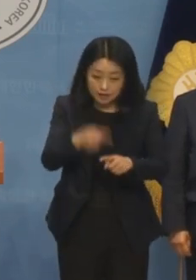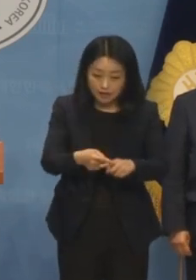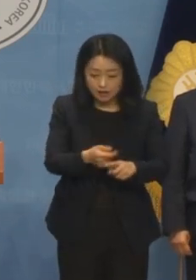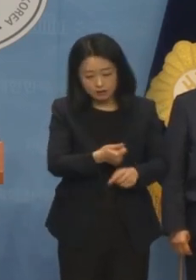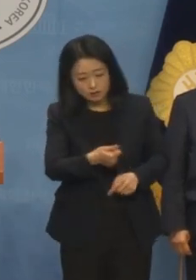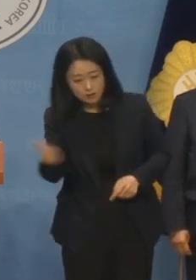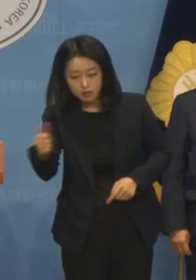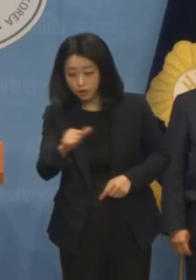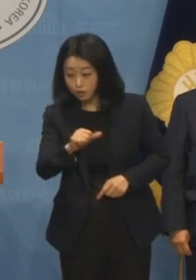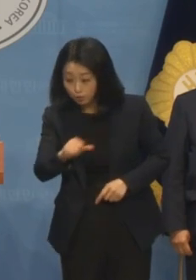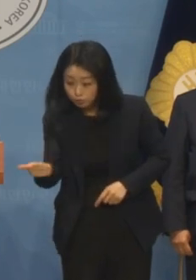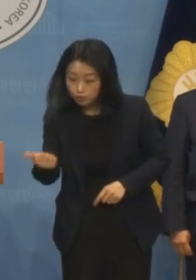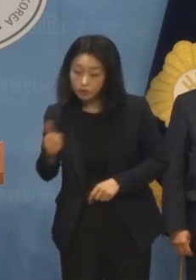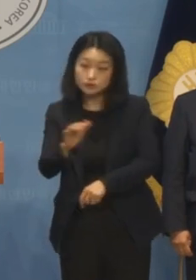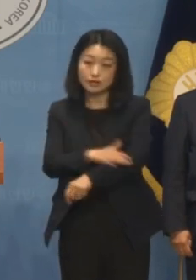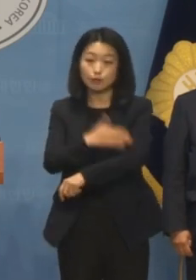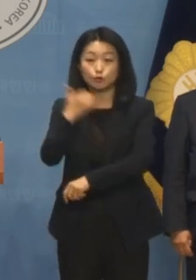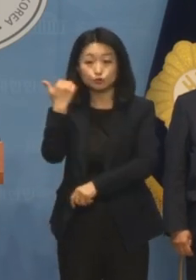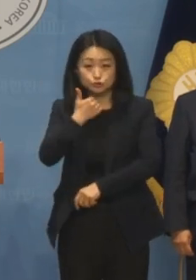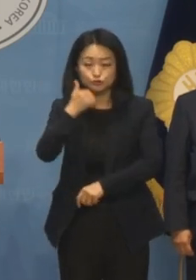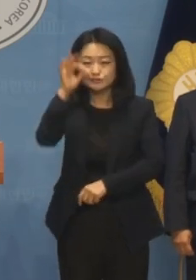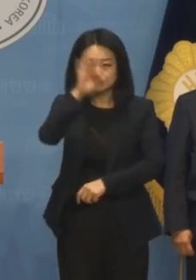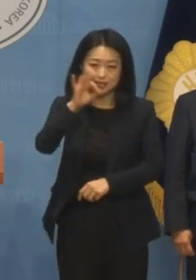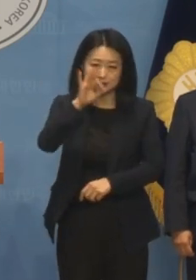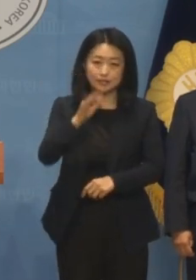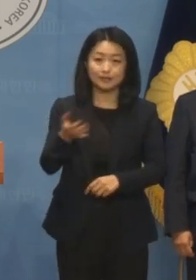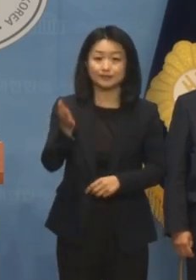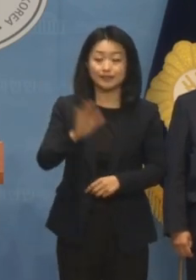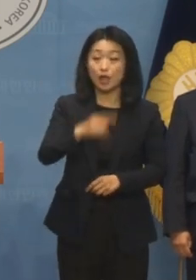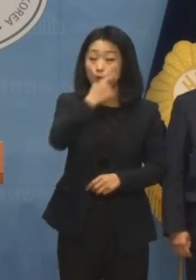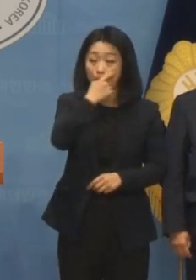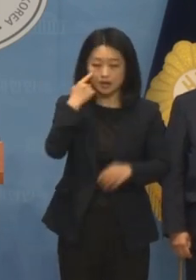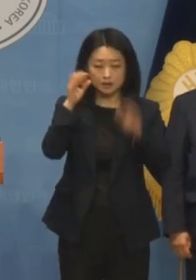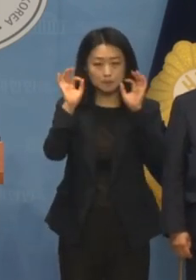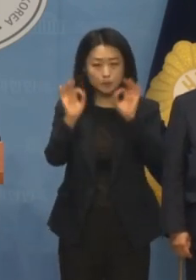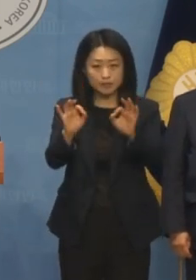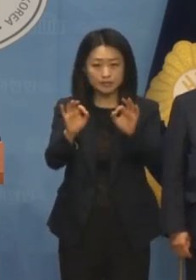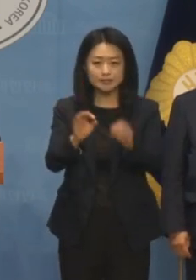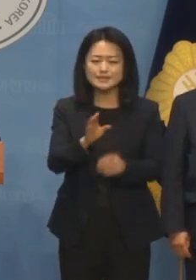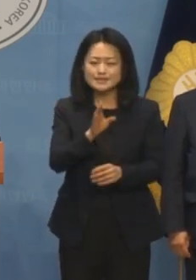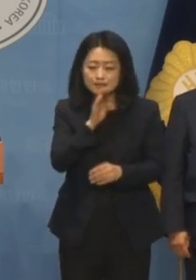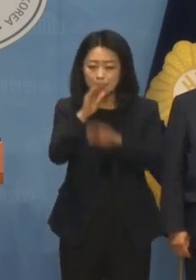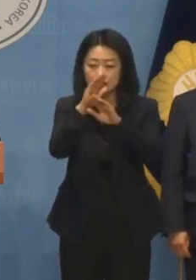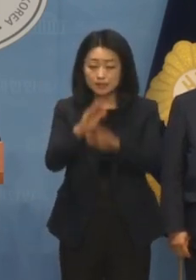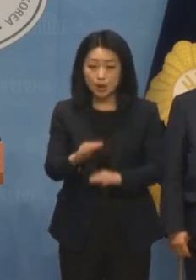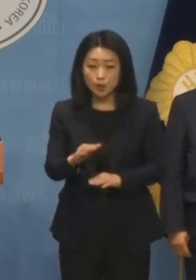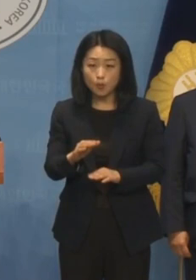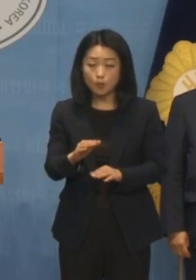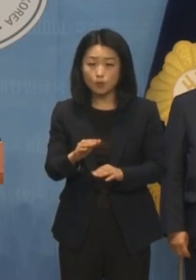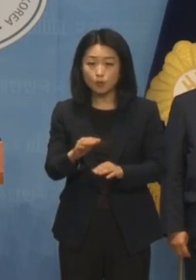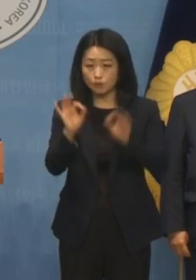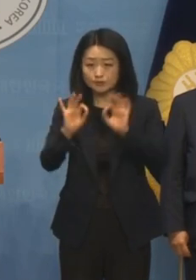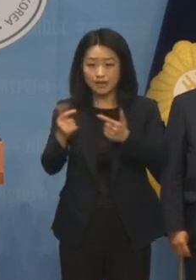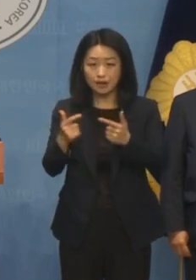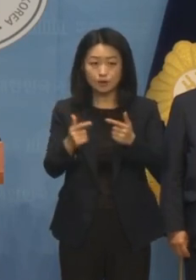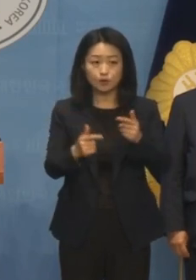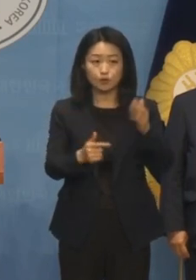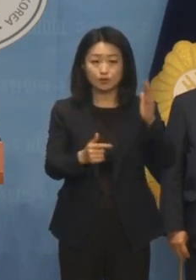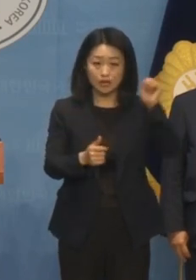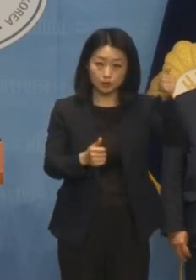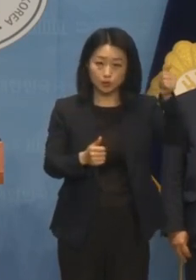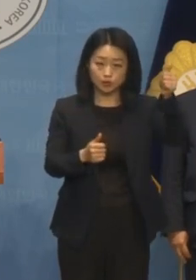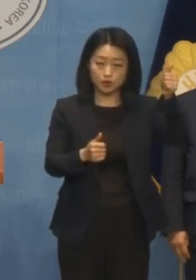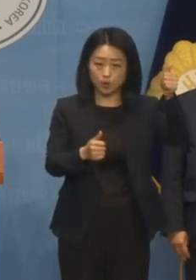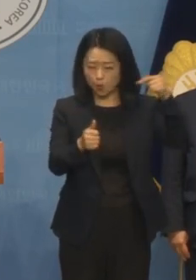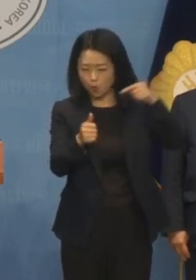하는 것입니다. 하지만 실제 사실은 확인하기보다는 용산에 외압이 있었다, 혐의자를